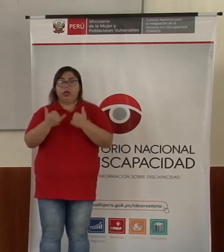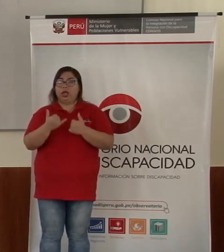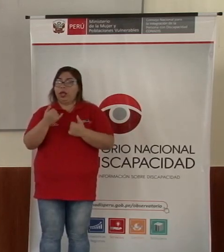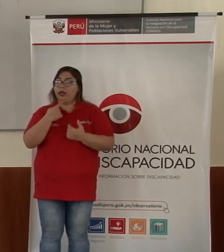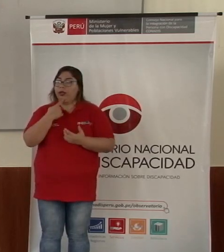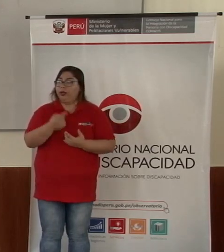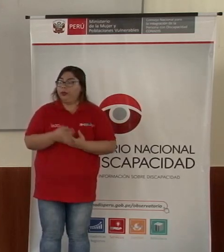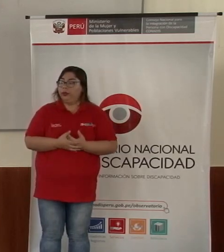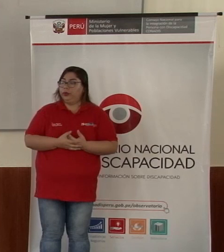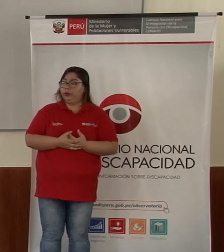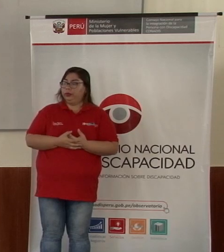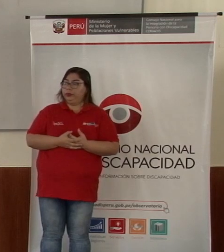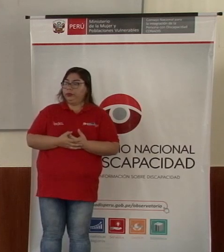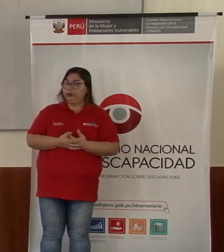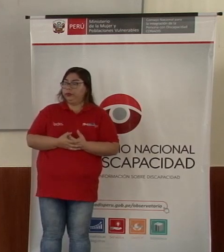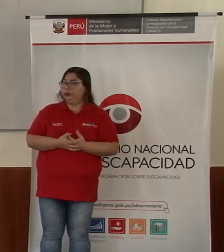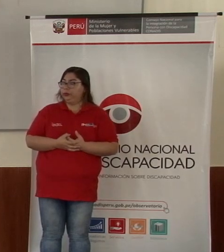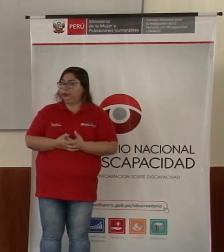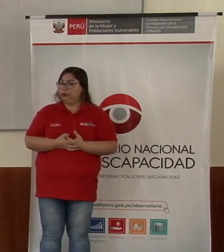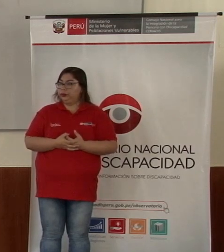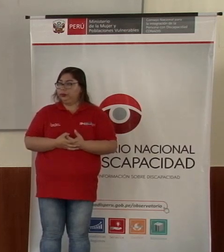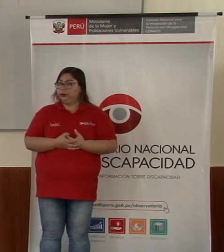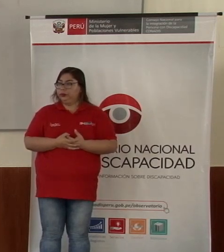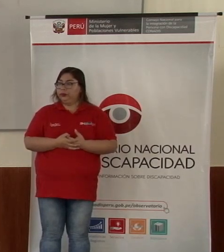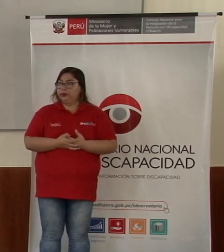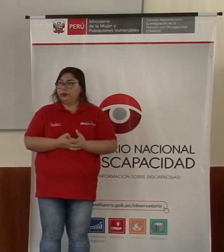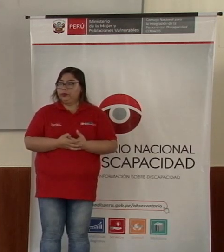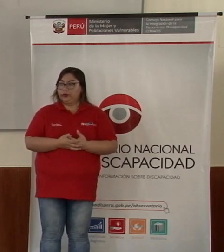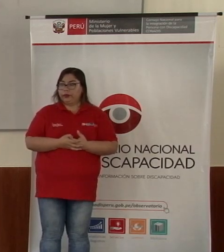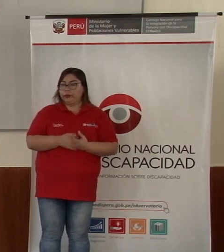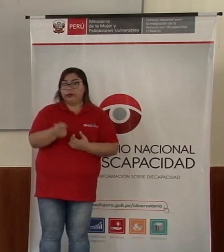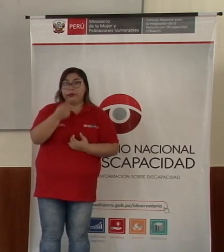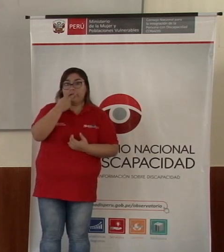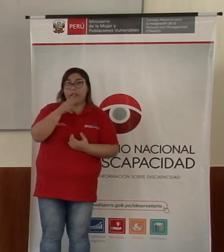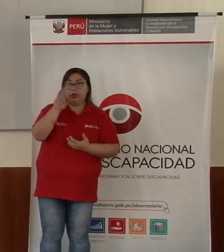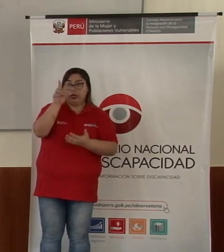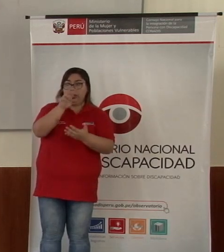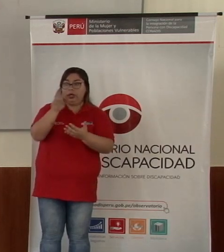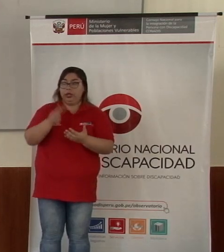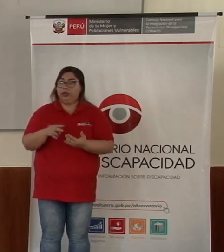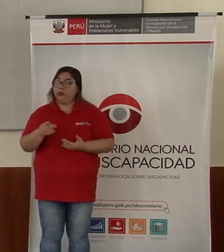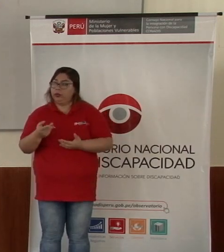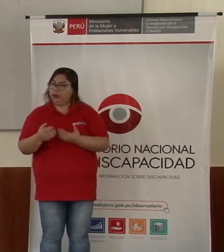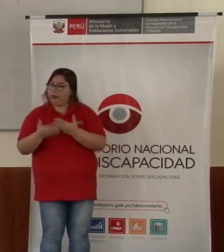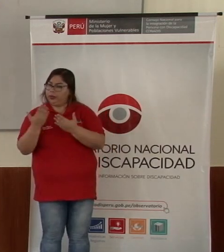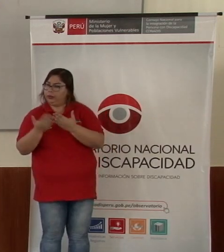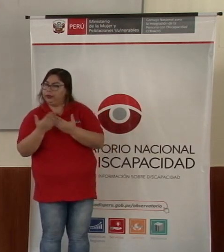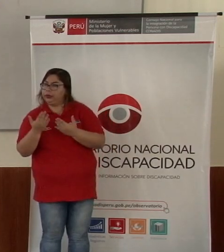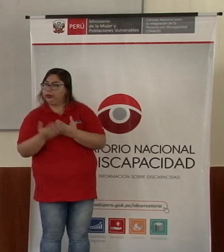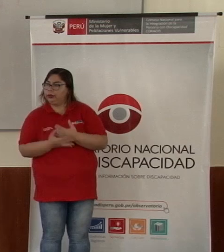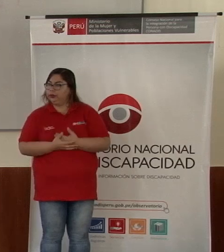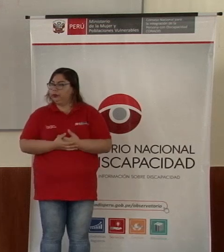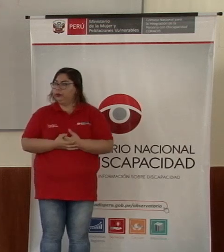de traer acá el tema de una manera, darle una lectura más sencilla, una comprensión más